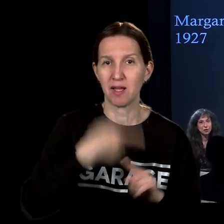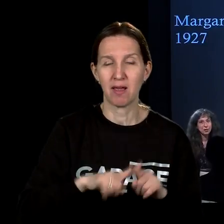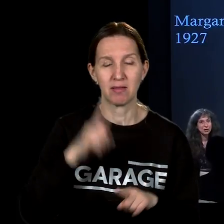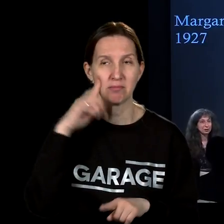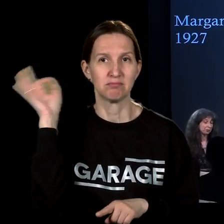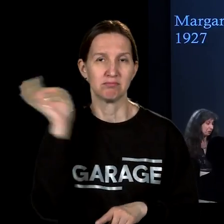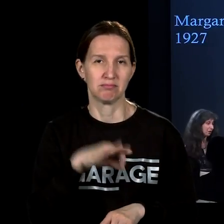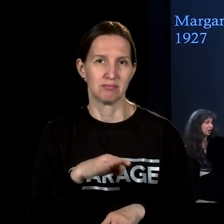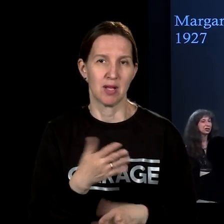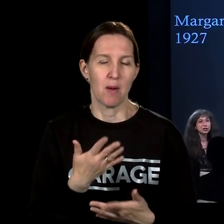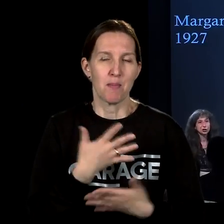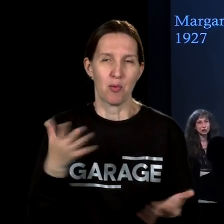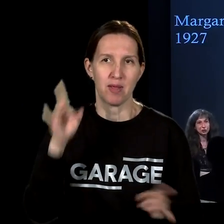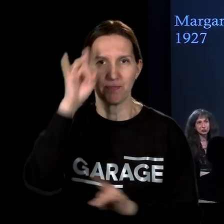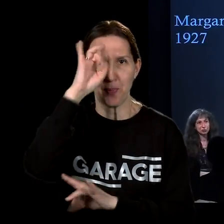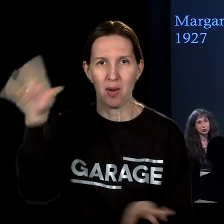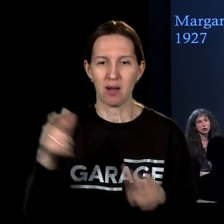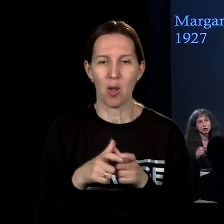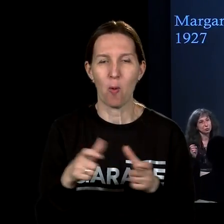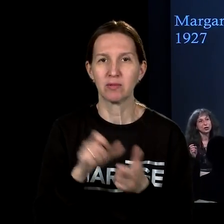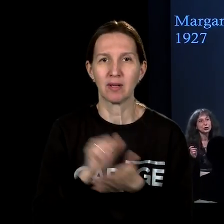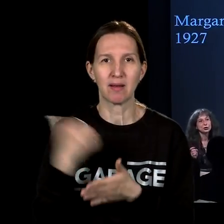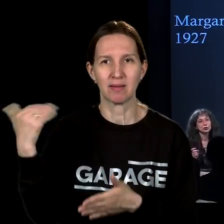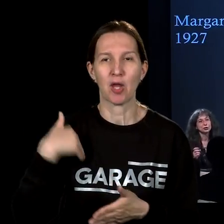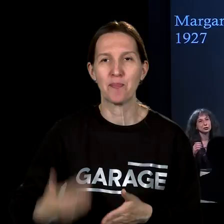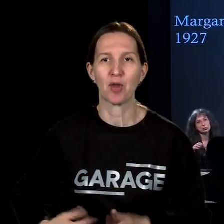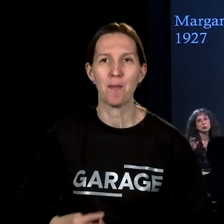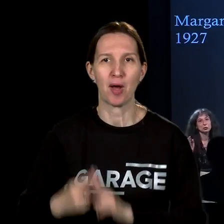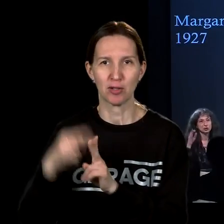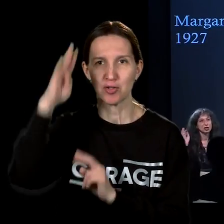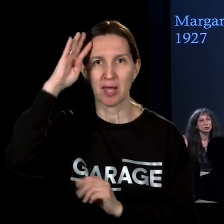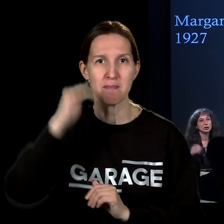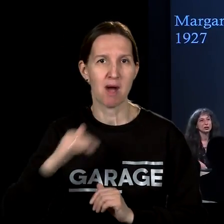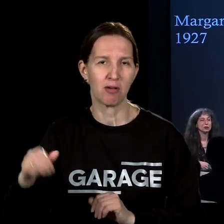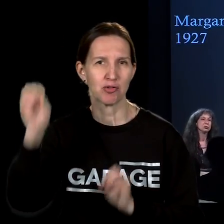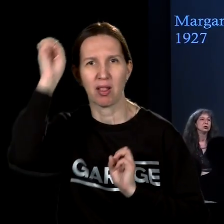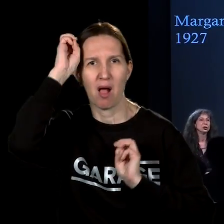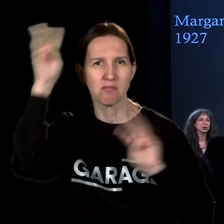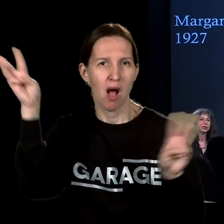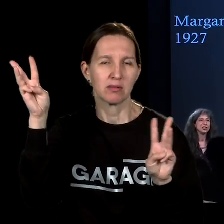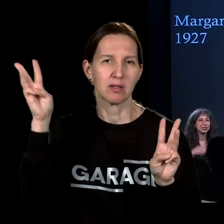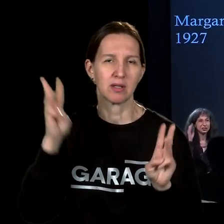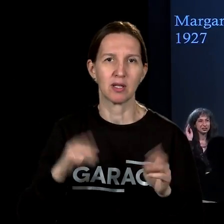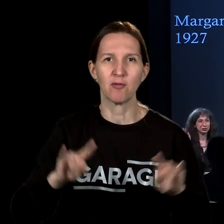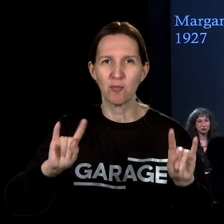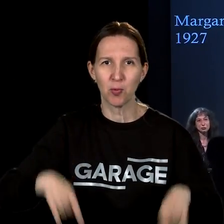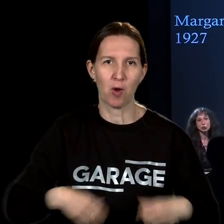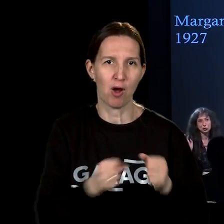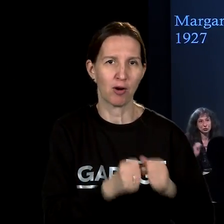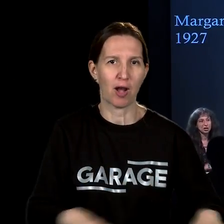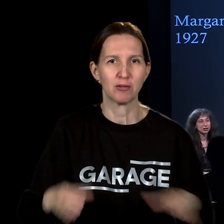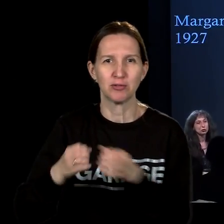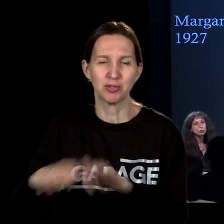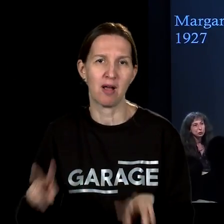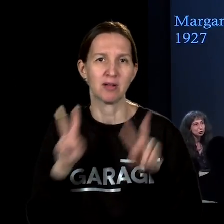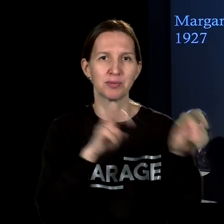расхожий открыточки, да, вот этот парижский мальчик, лохматый, в спущенных клешах, гаврош